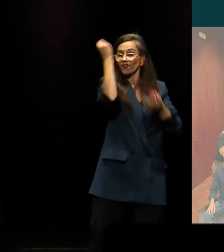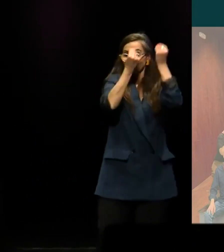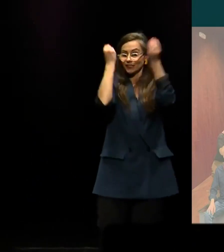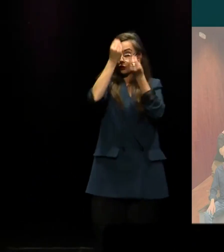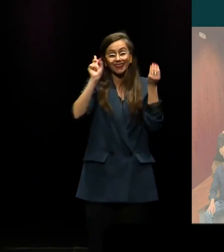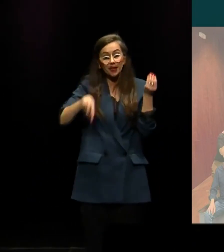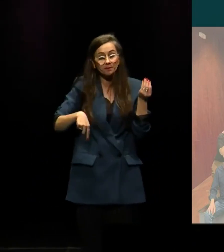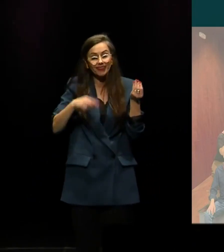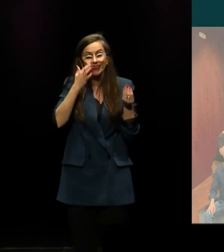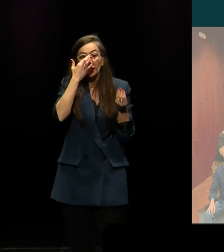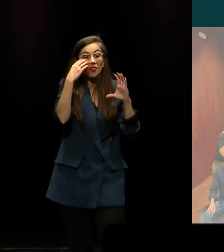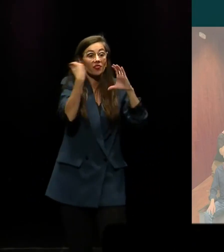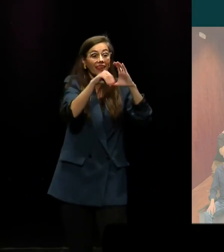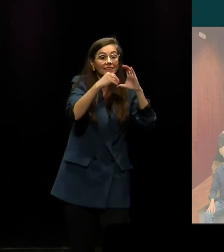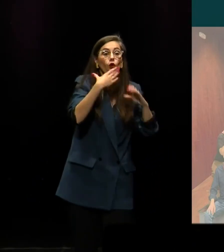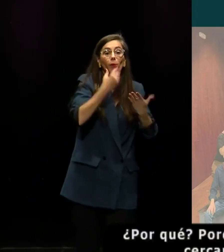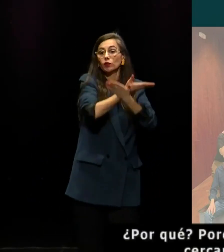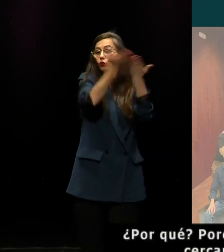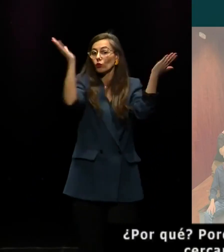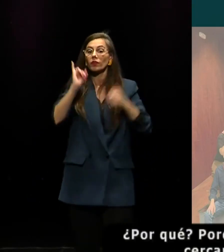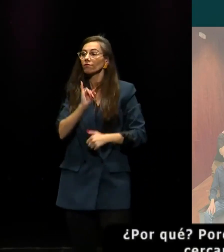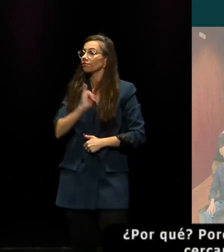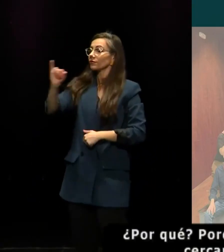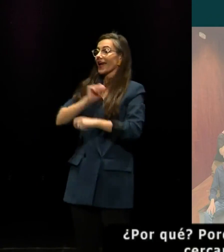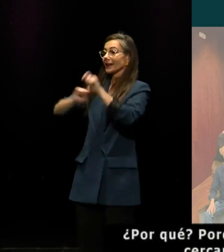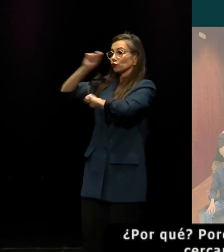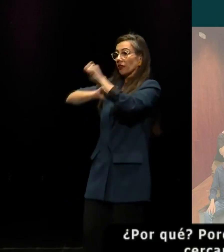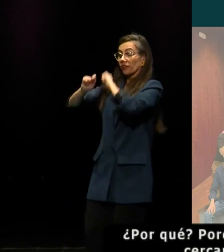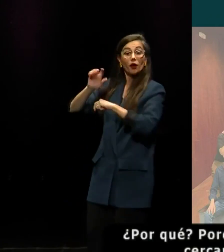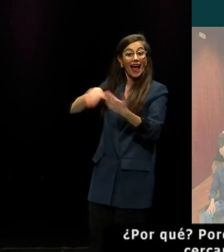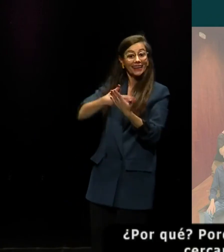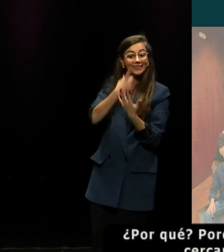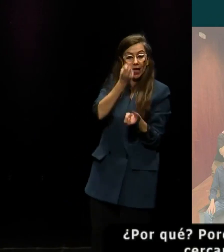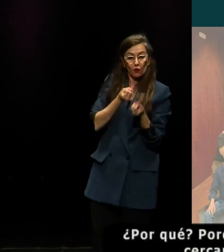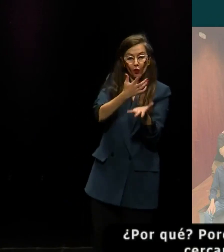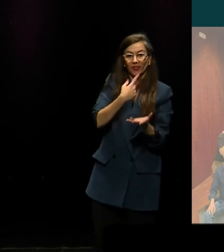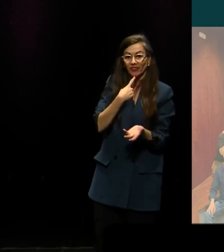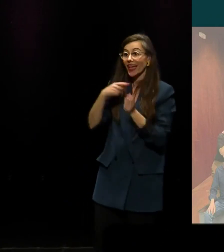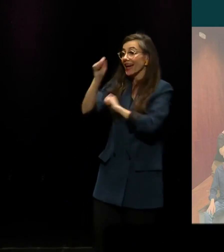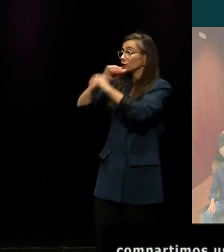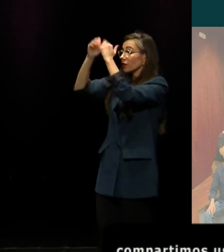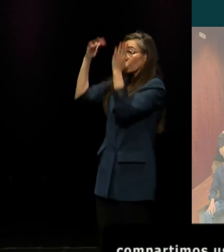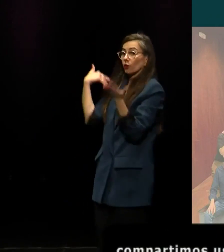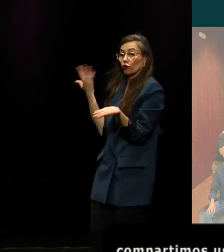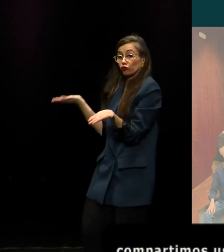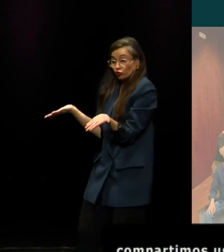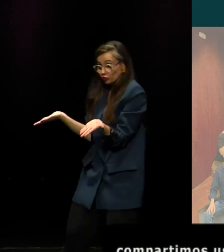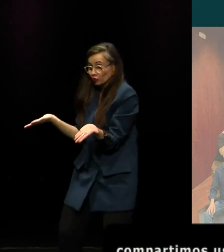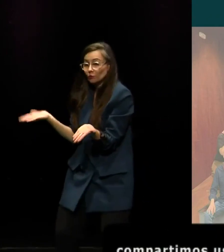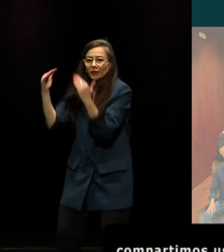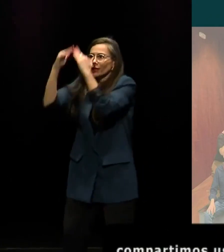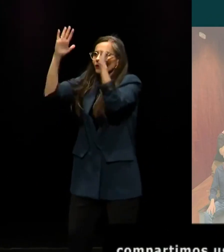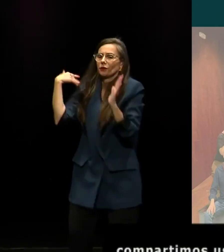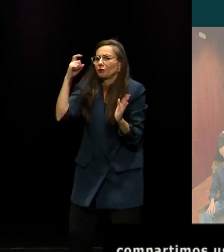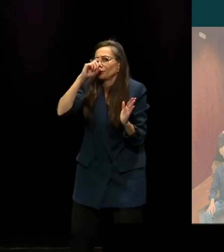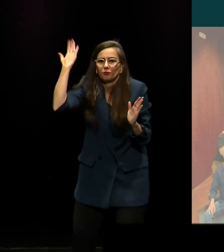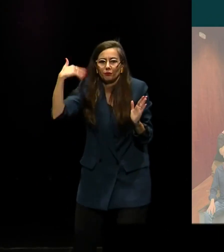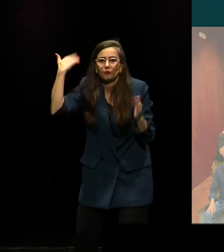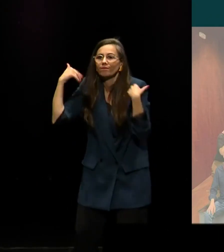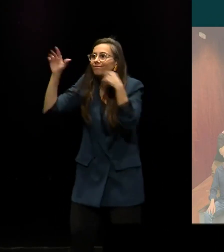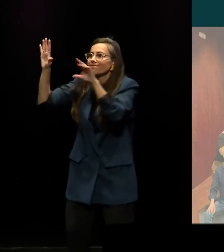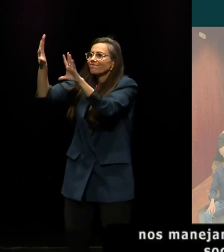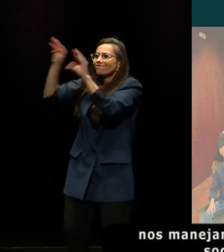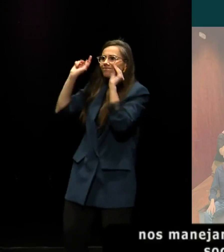compartimos usos, conocimientos, nos manejamos en las redes sociales, me siento más identificado o identificado